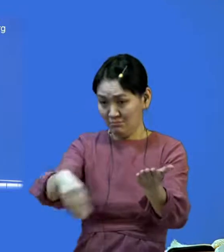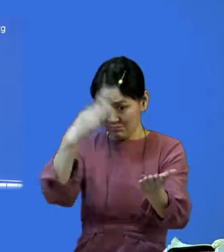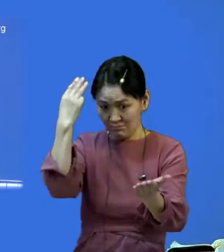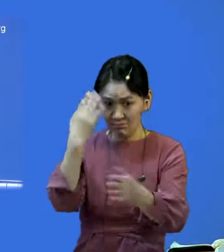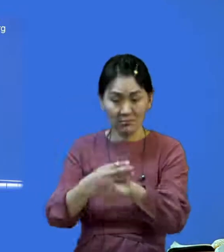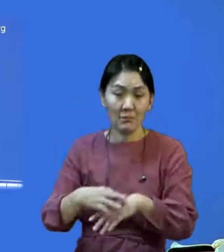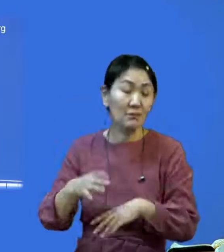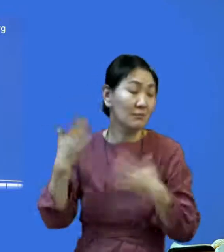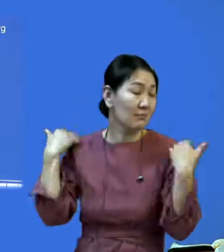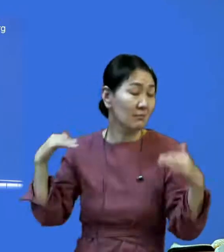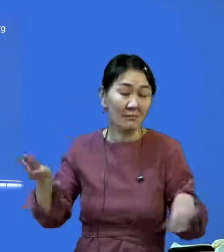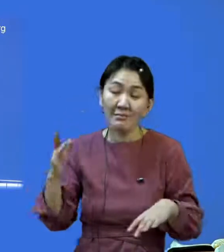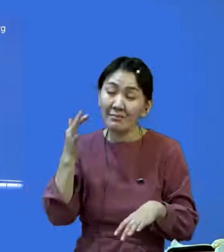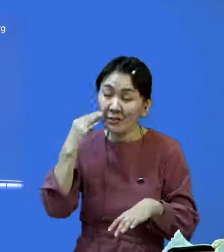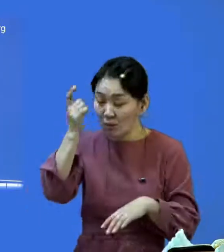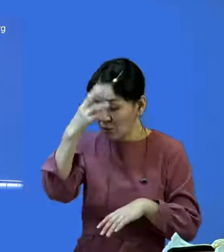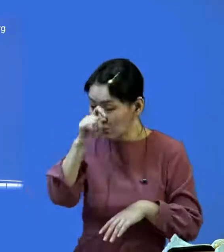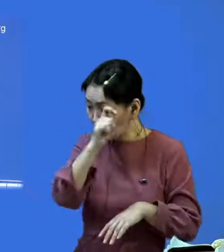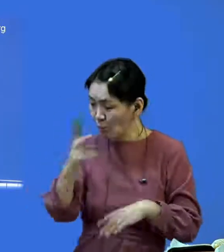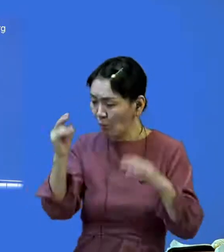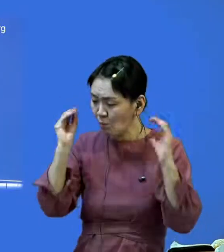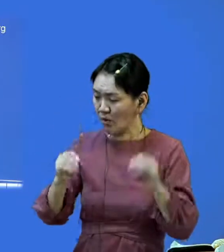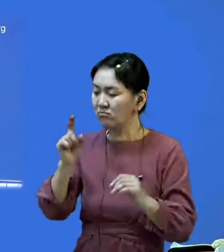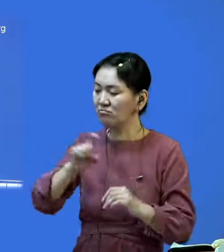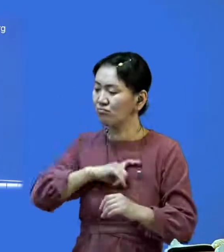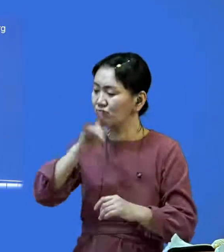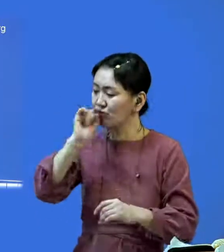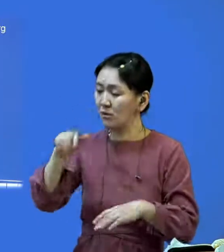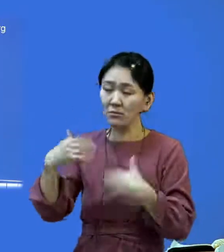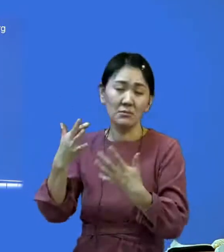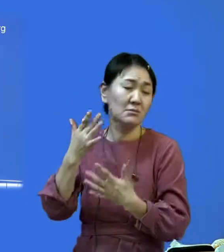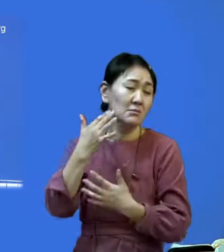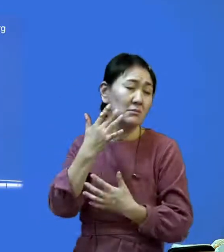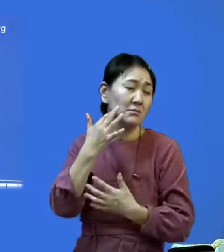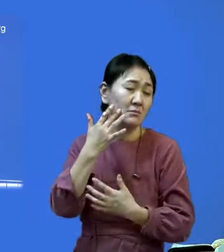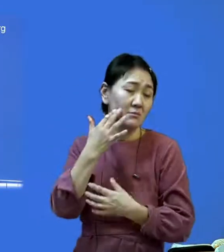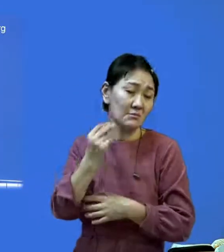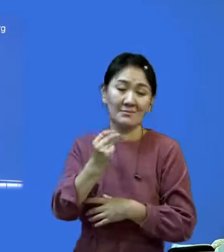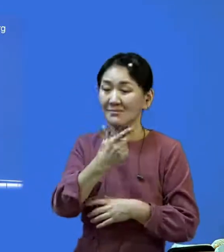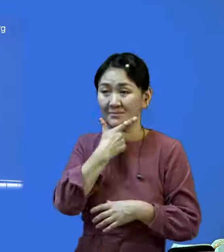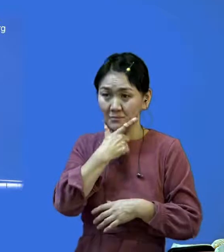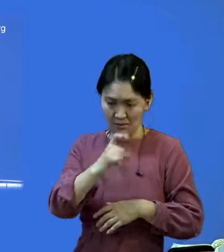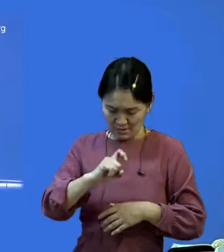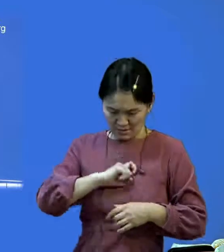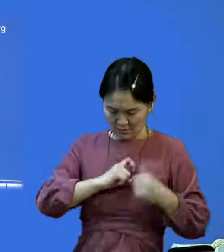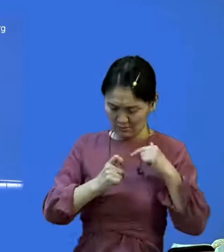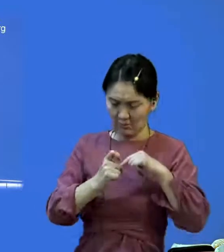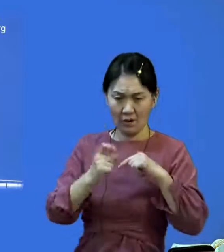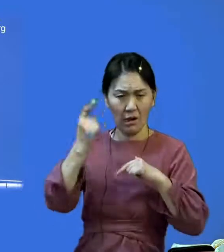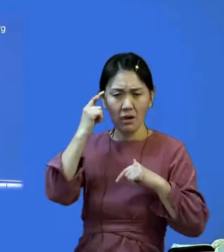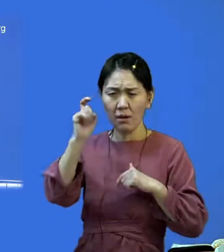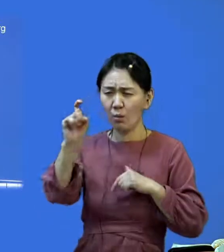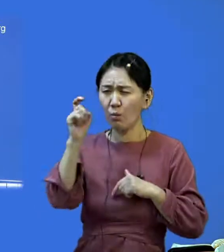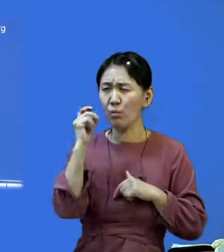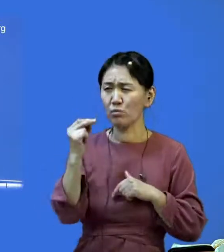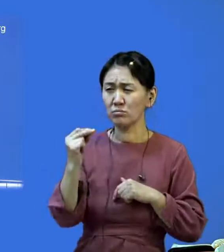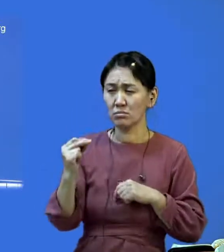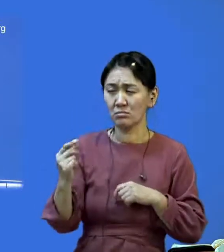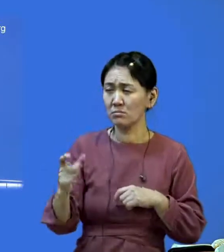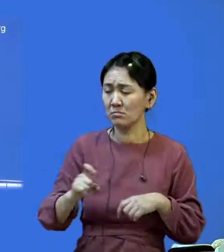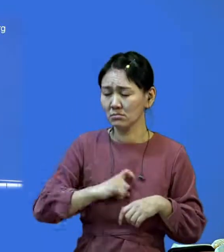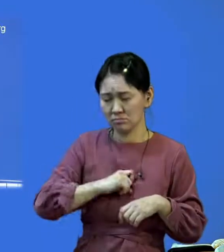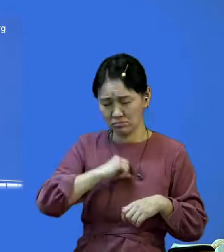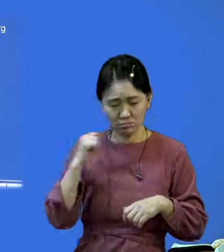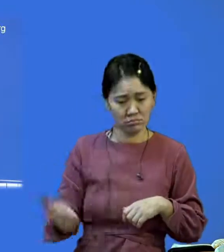бол хизээч бурхны хүүхэд гэх эрхийг олж авч чадахгүй. Эрх гэдэг нь хүч чадал гэсэн.